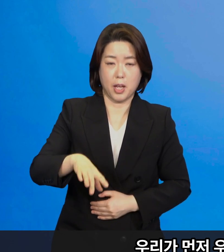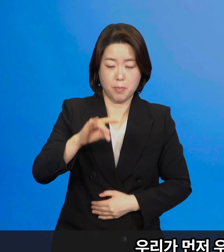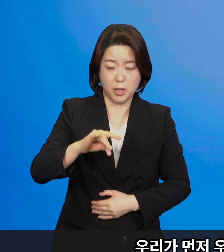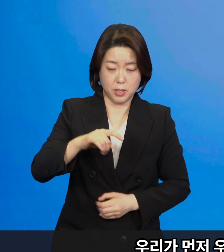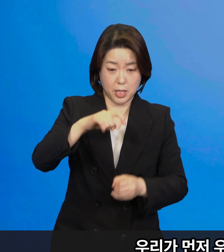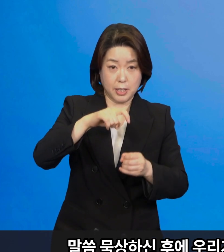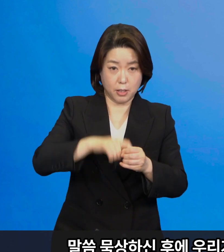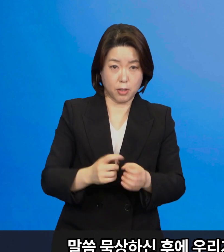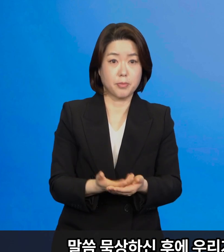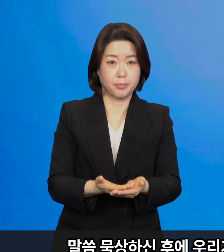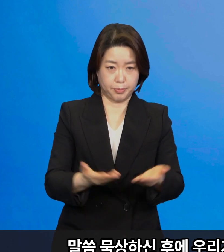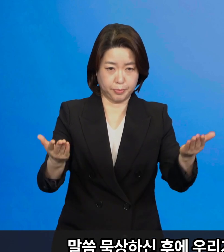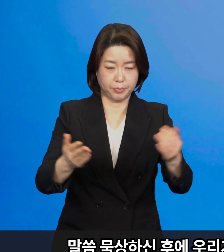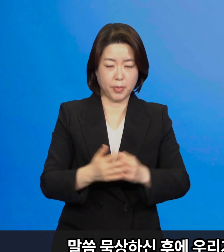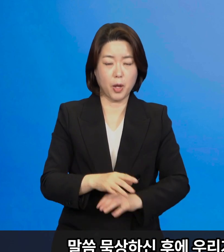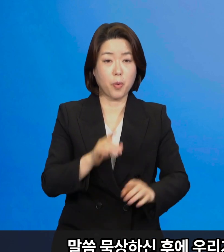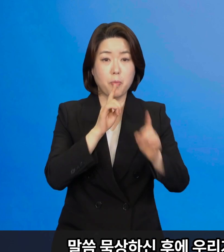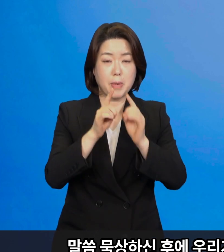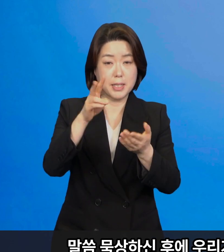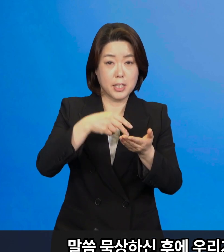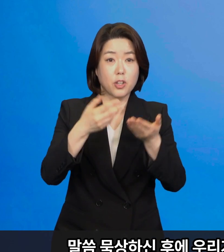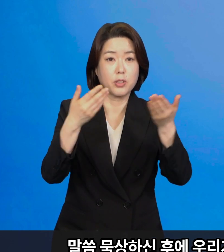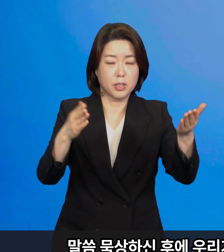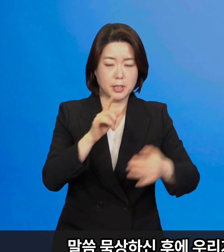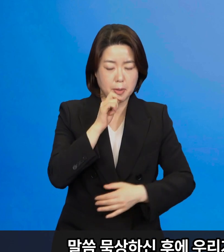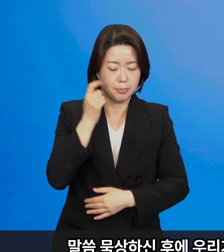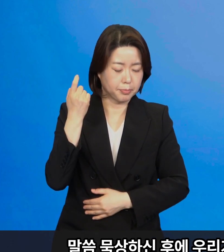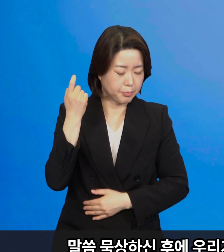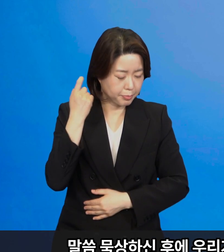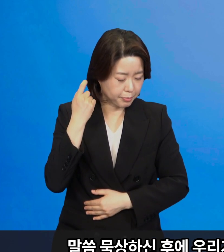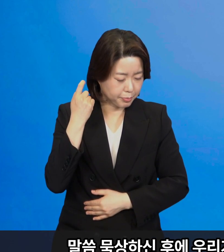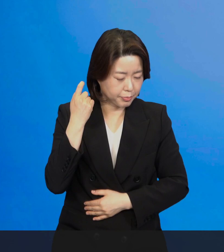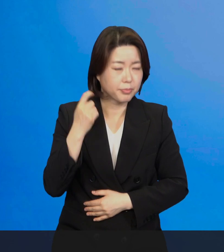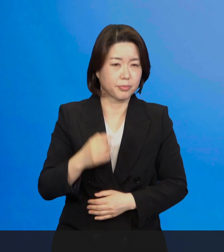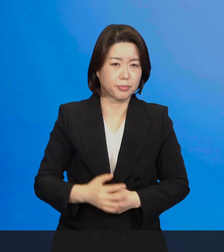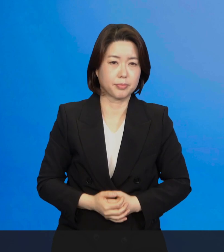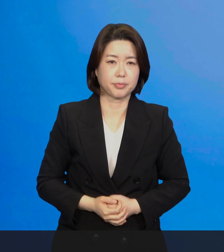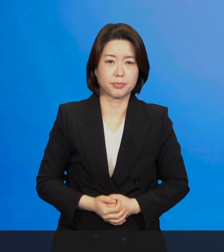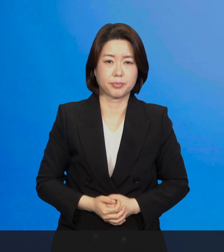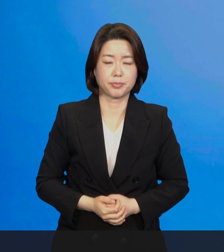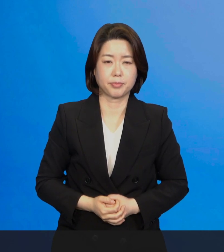떡을 받으시고 말씀 묵상하신 후에 우리가 함께 드시도록 하겠습니다.